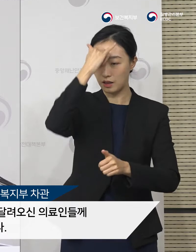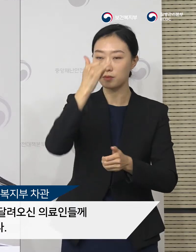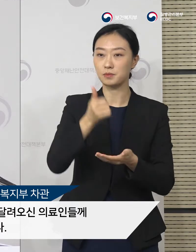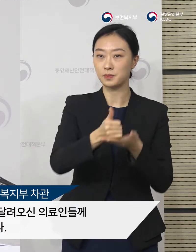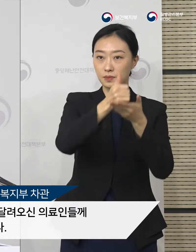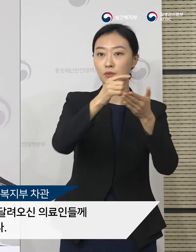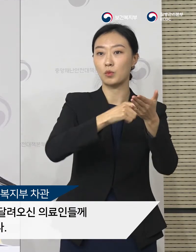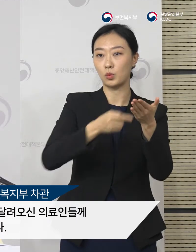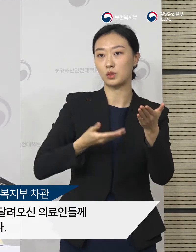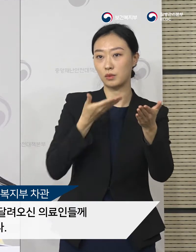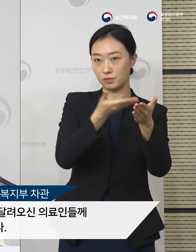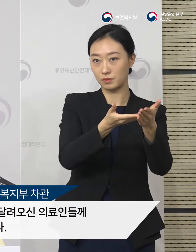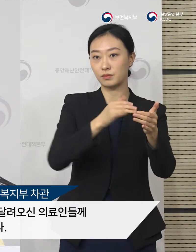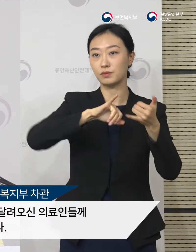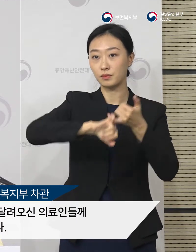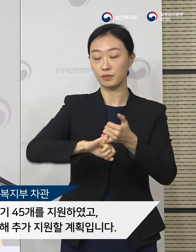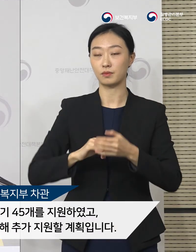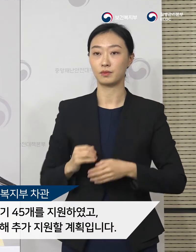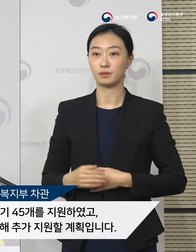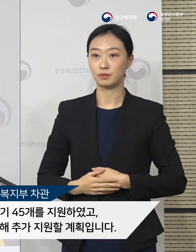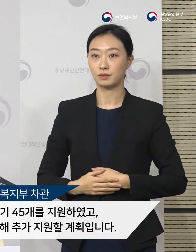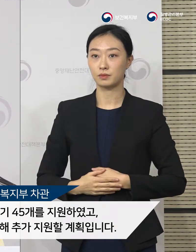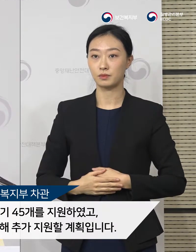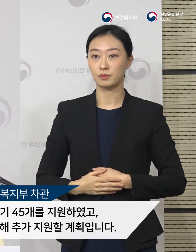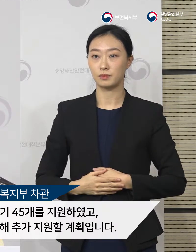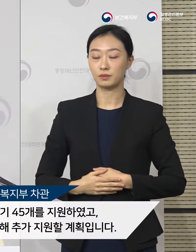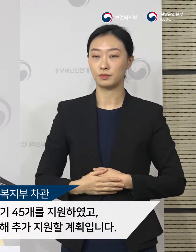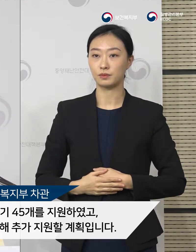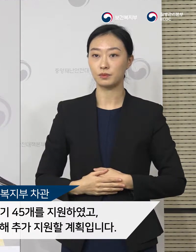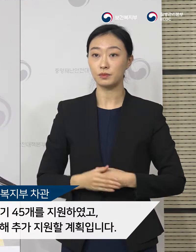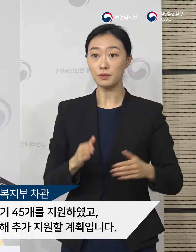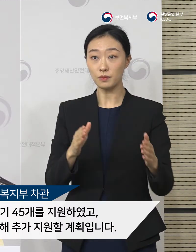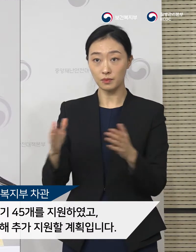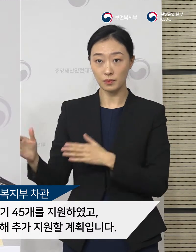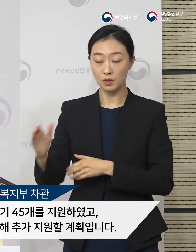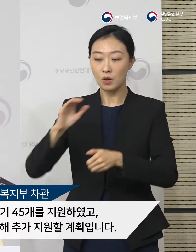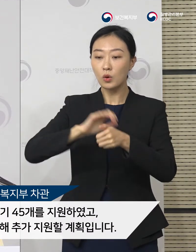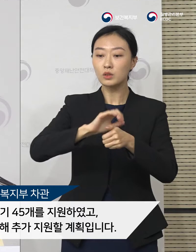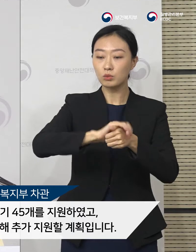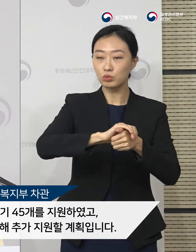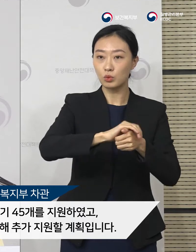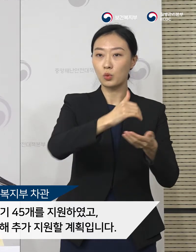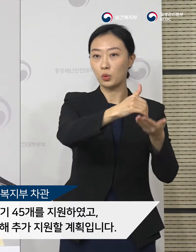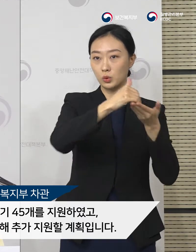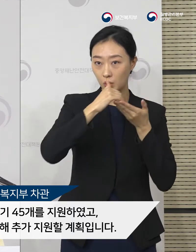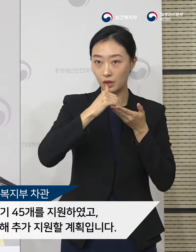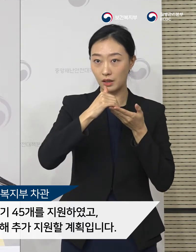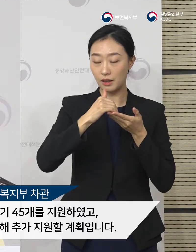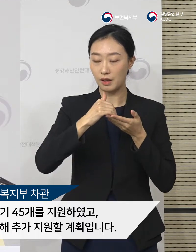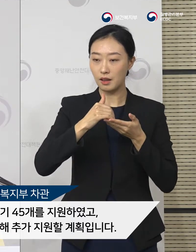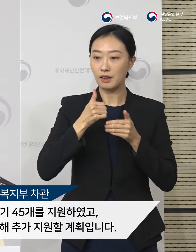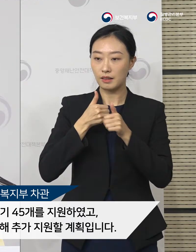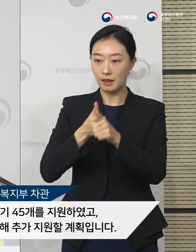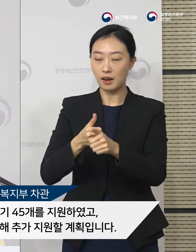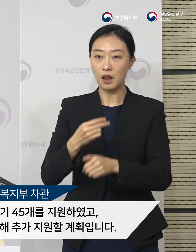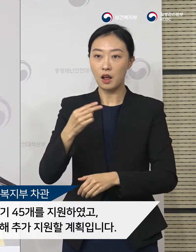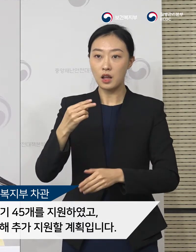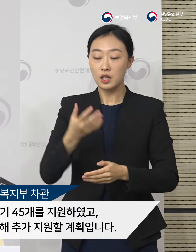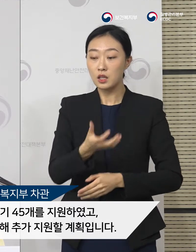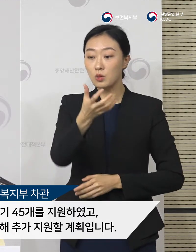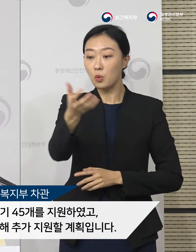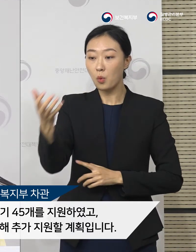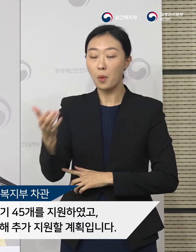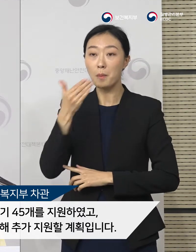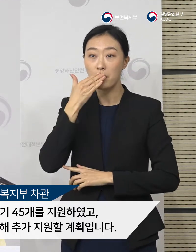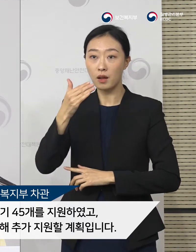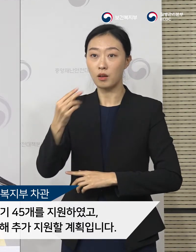최선을 다하겠습니다. 한편 정부는 경상북도의 요청에 따라 이동형 음압기 45개를